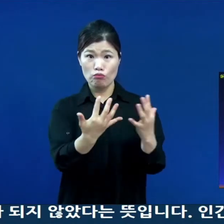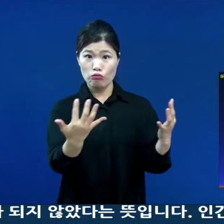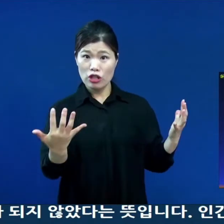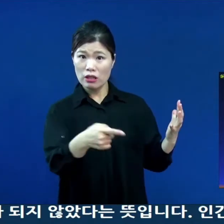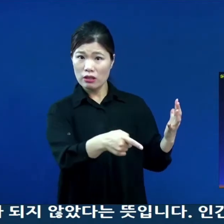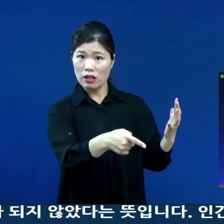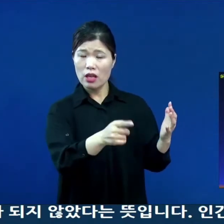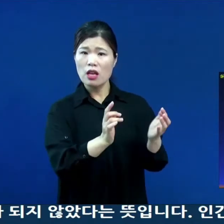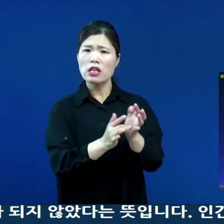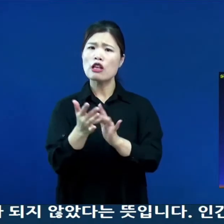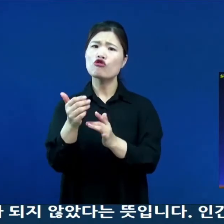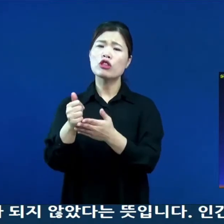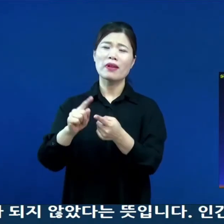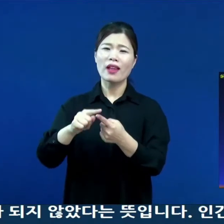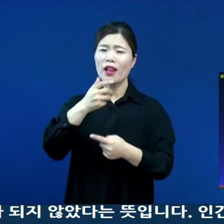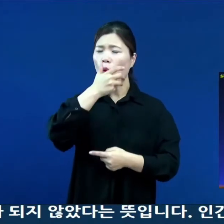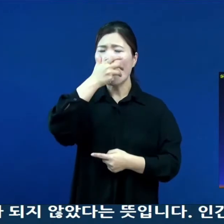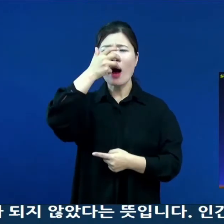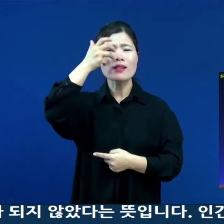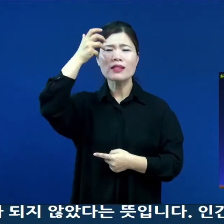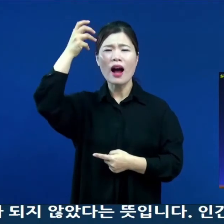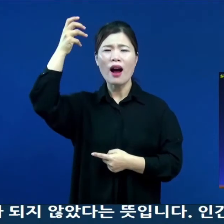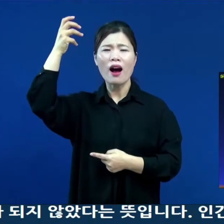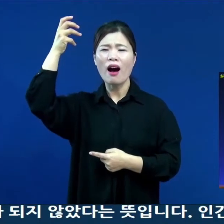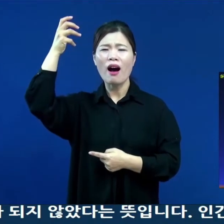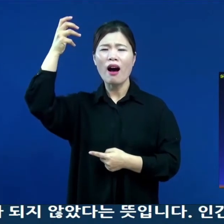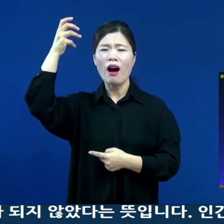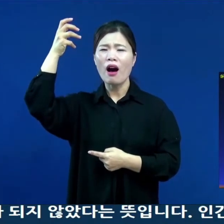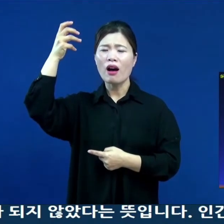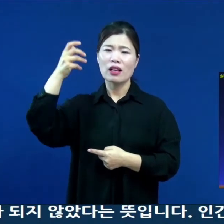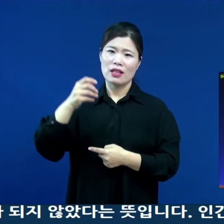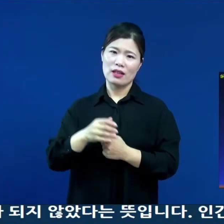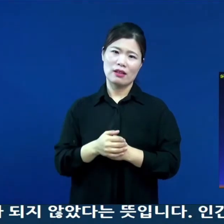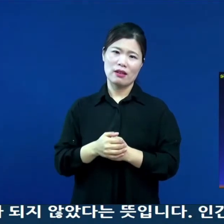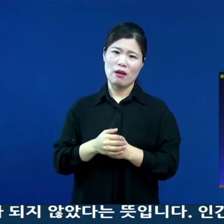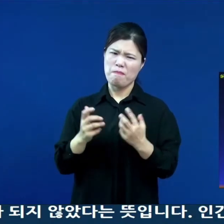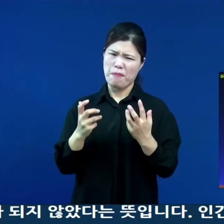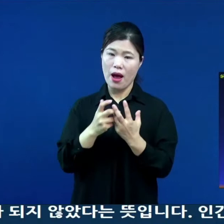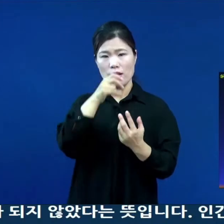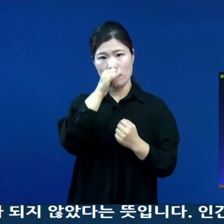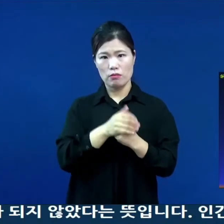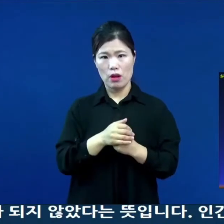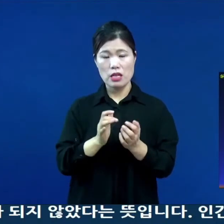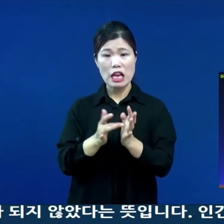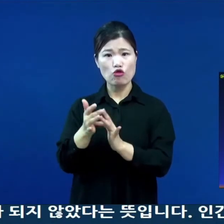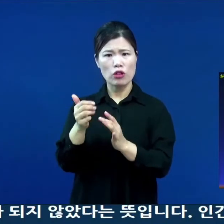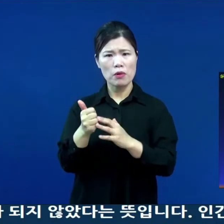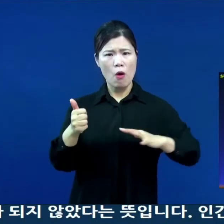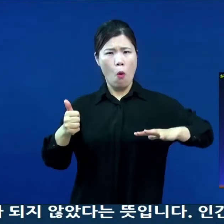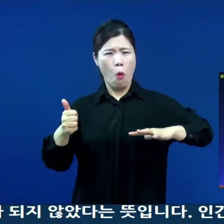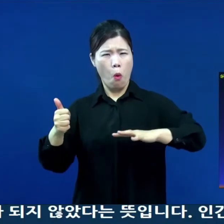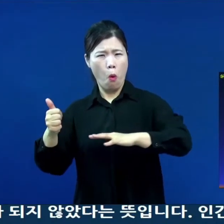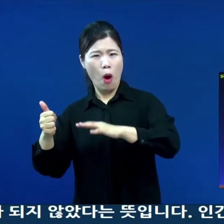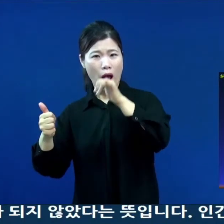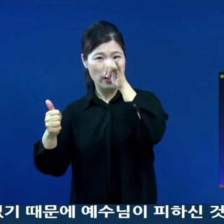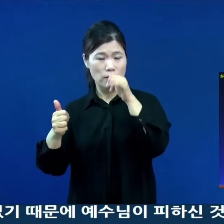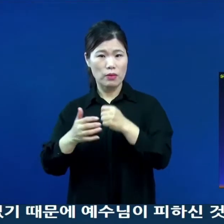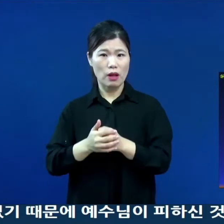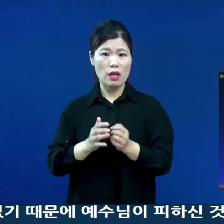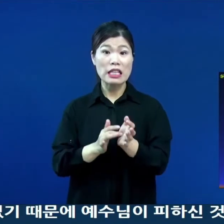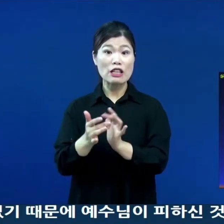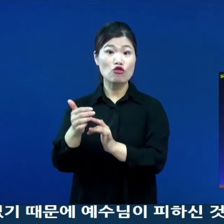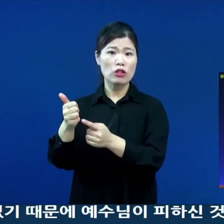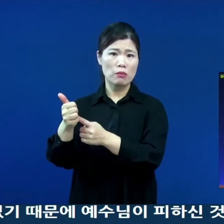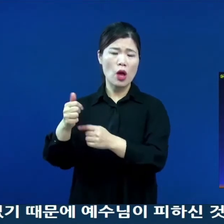예수님에 대한 환상이 아주 가득했던 것 같아요. 그래서 예수님을 추적하기 시작합니다. 예수님이 혼자 따로